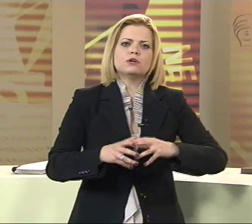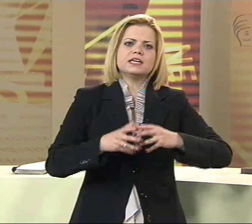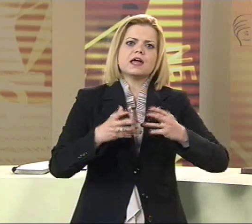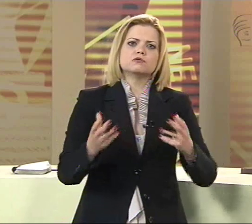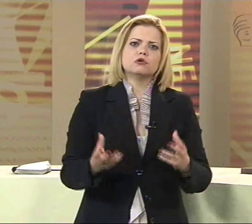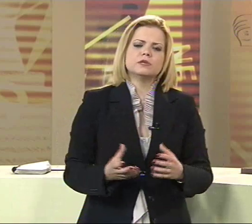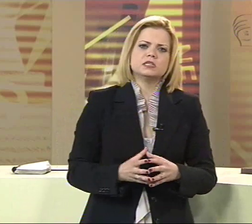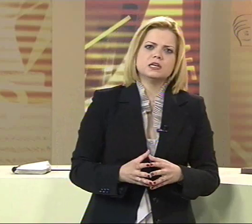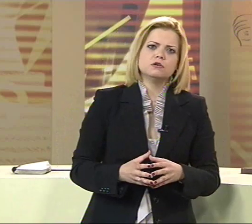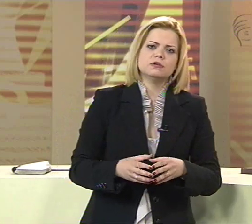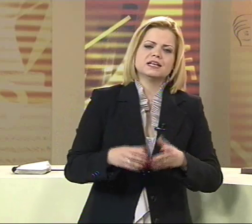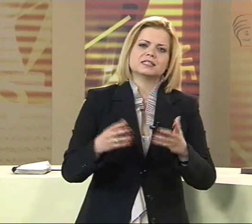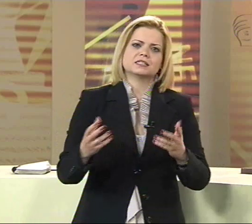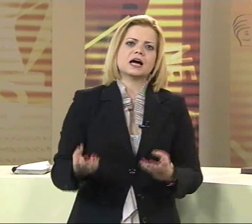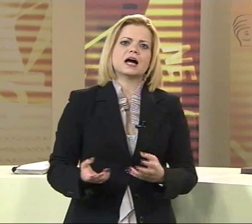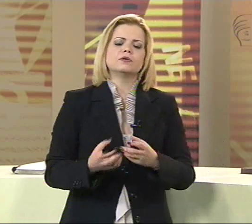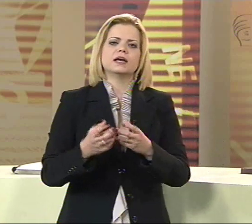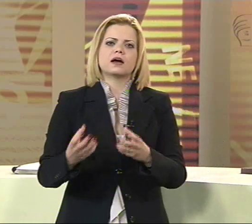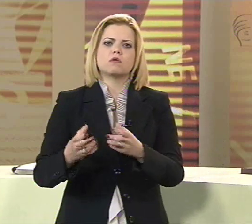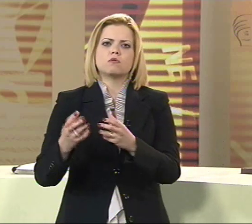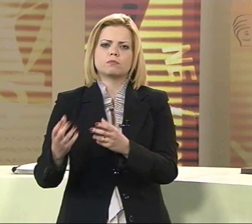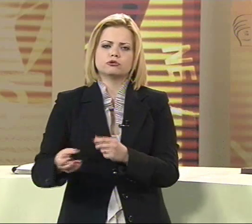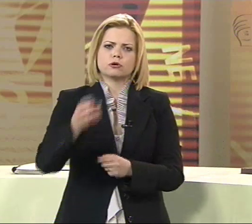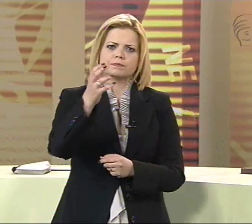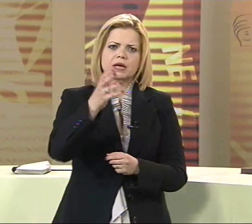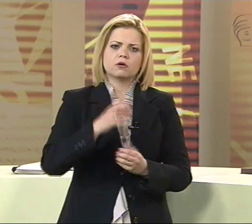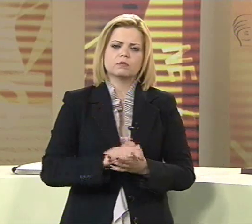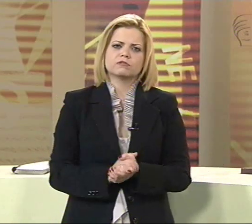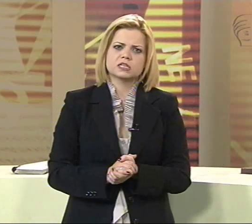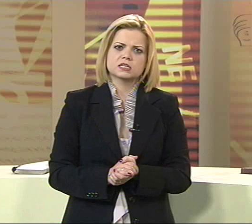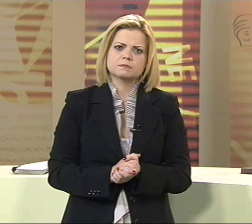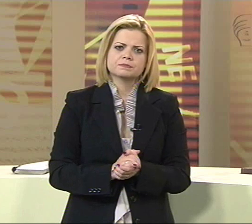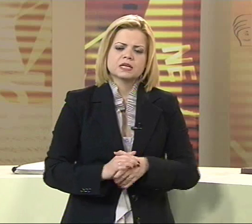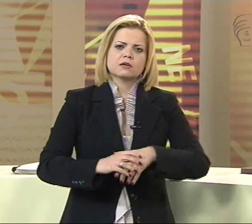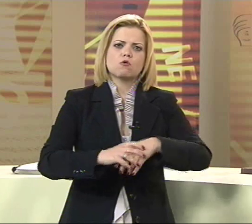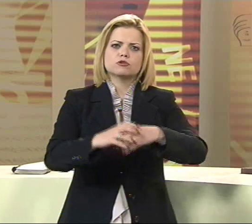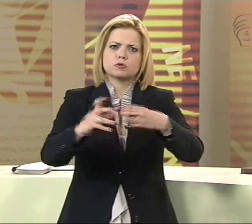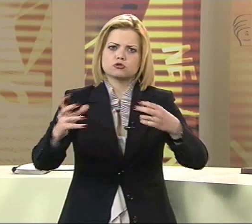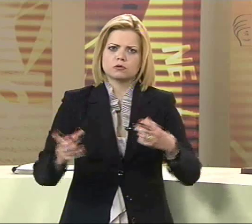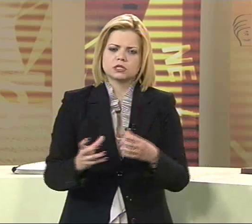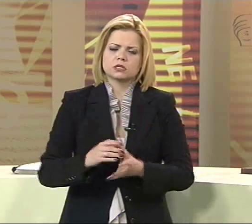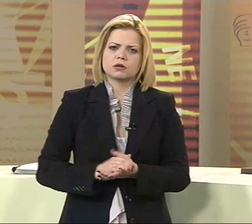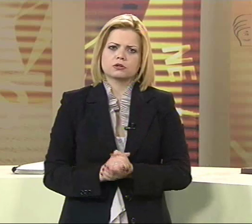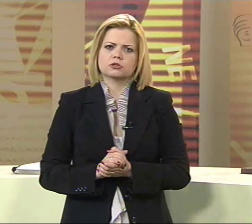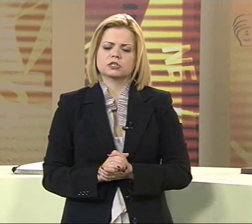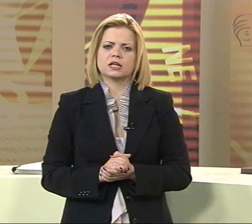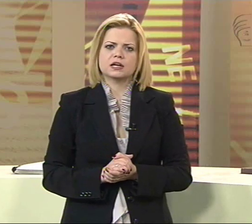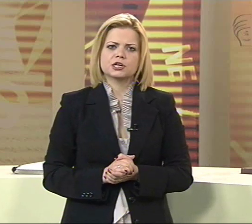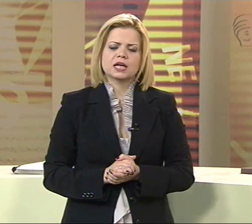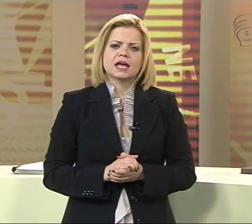que é o domicílio necessário, legal ou compulsório? É que eu lembro a vocês que algumas pessoas que estão na nossa sociedade,